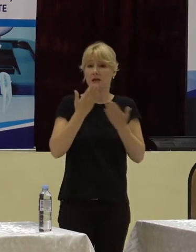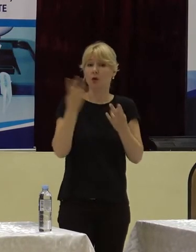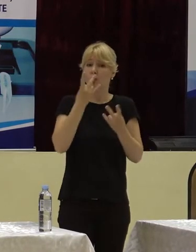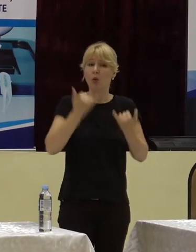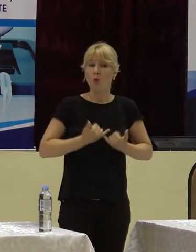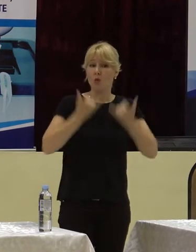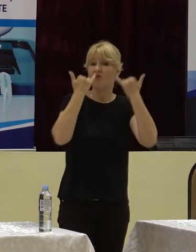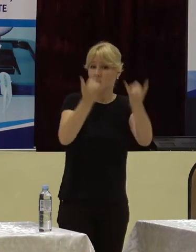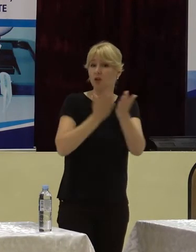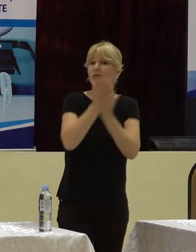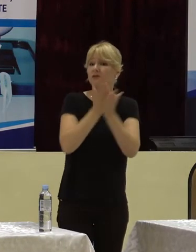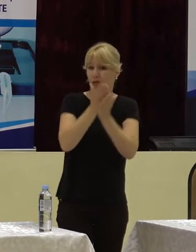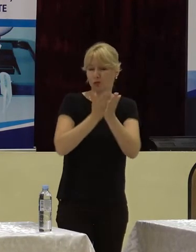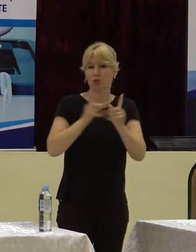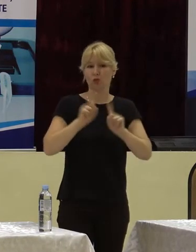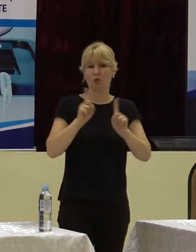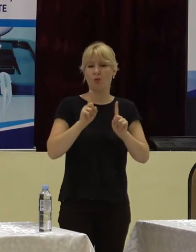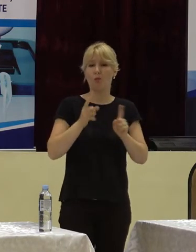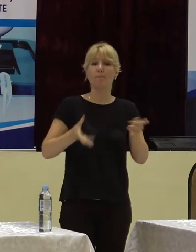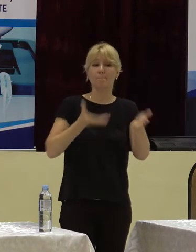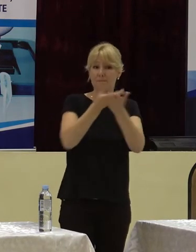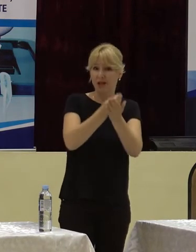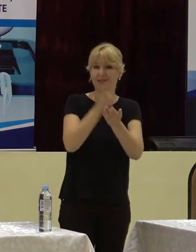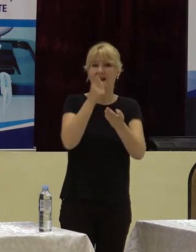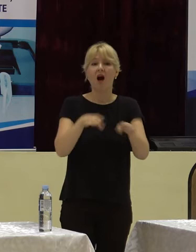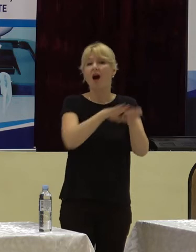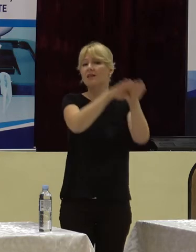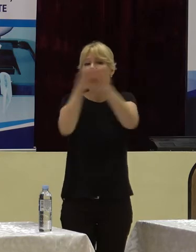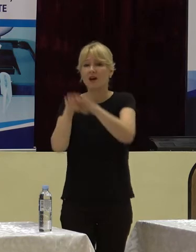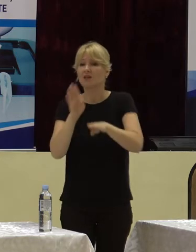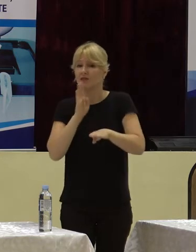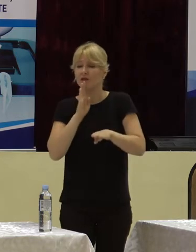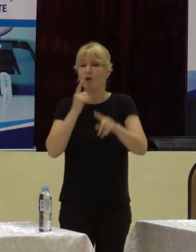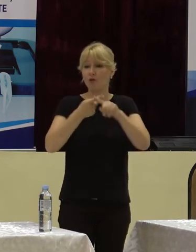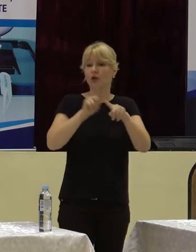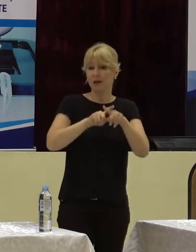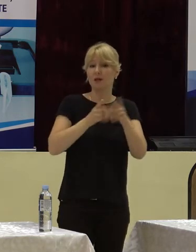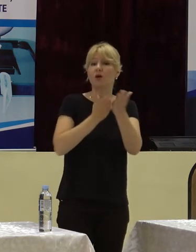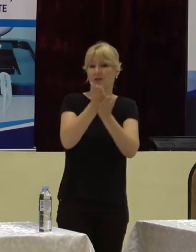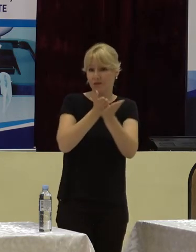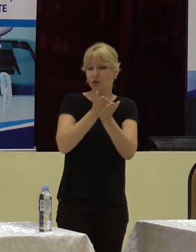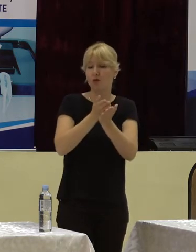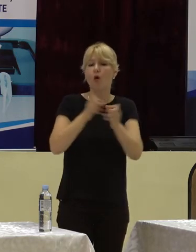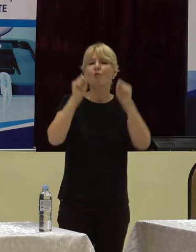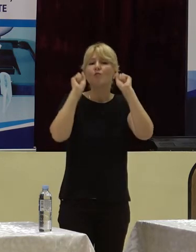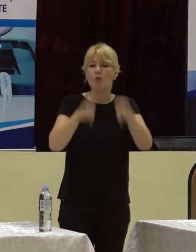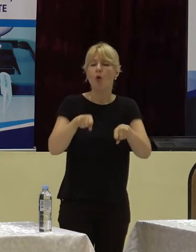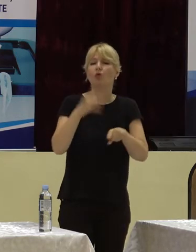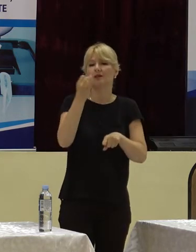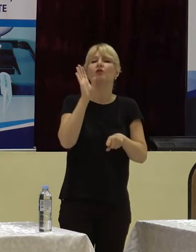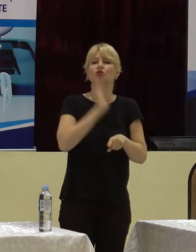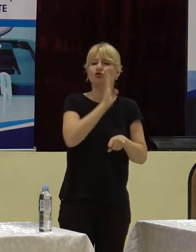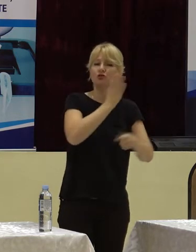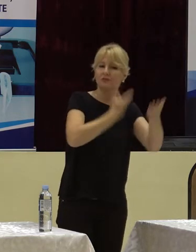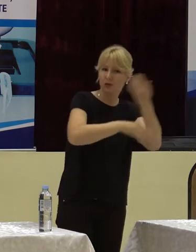servicii comprehensive și echitabile pentru toate femeile, de aceste servicii vor putea beneficia și femeile cu